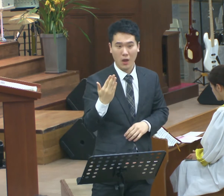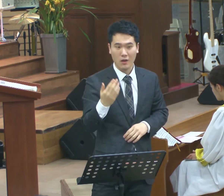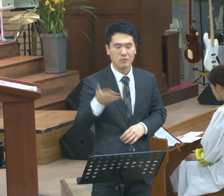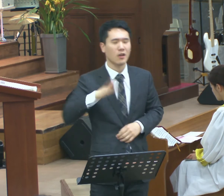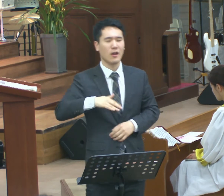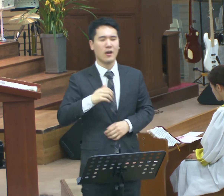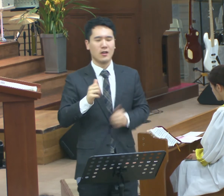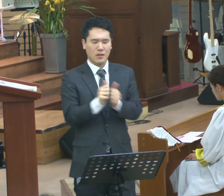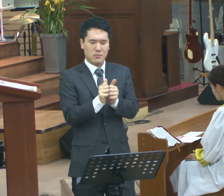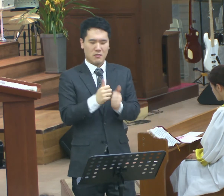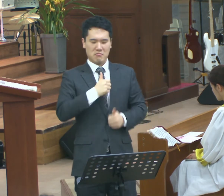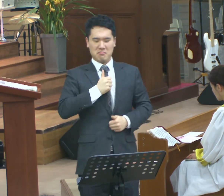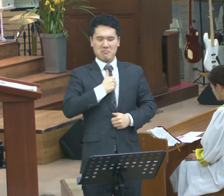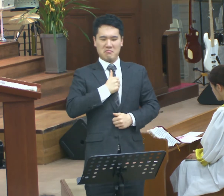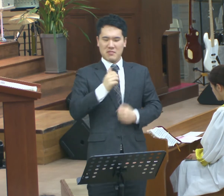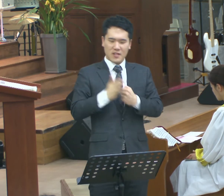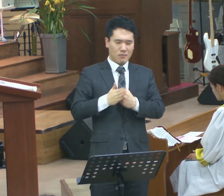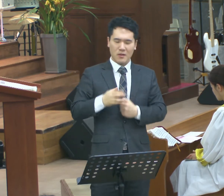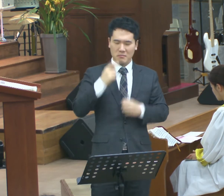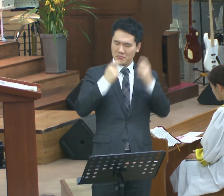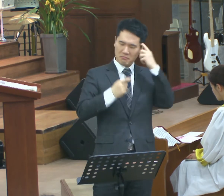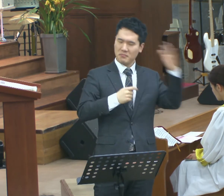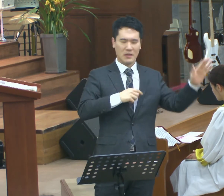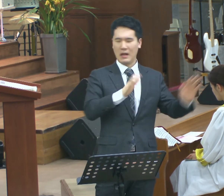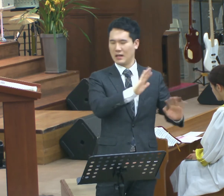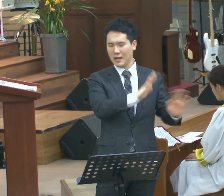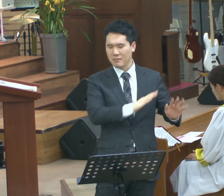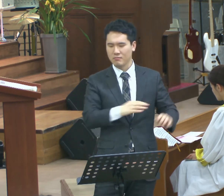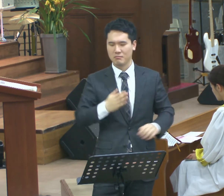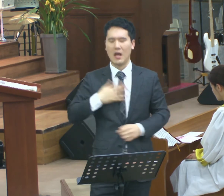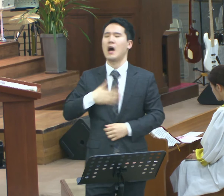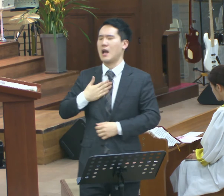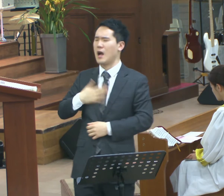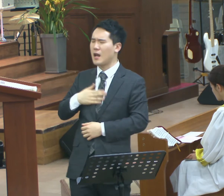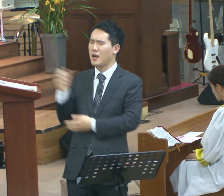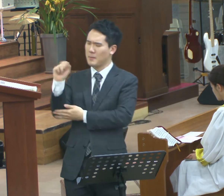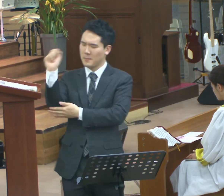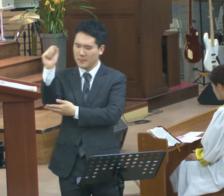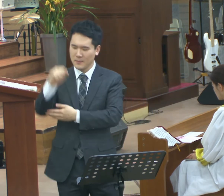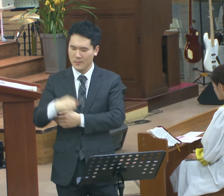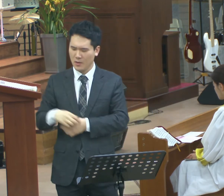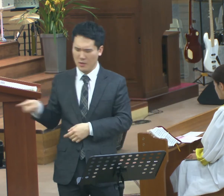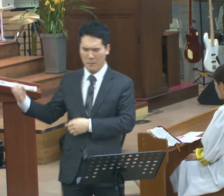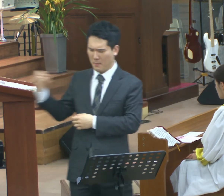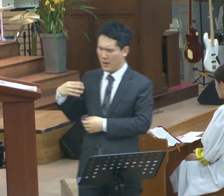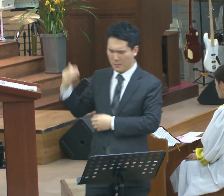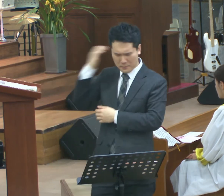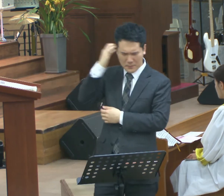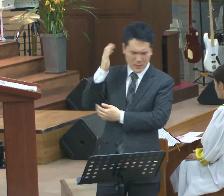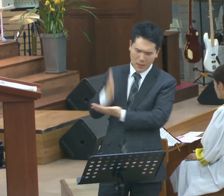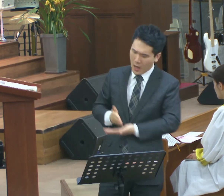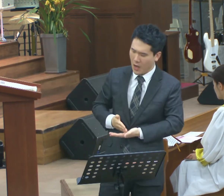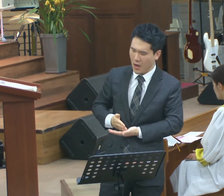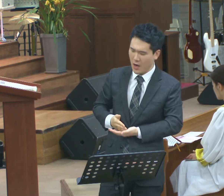자존심 상하죠. 막 물어보라 그러면 그 사람 미워지기 시작하죠. 내가 할 수